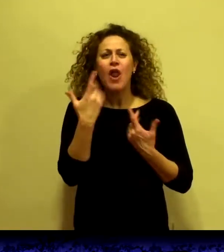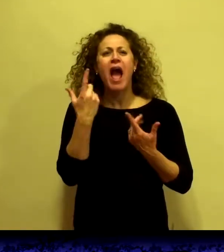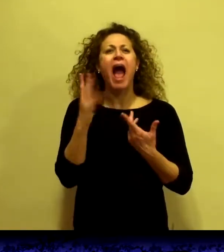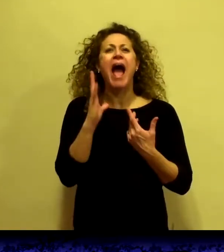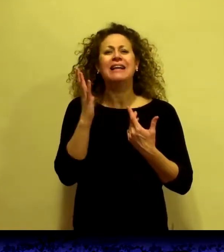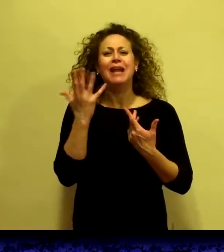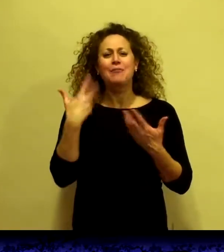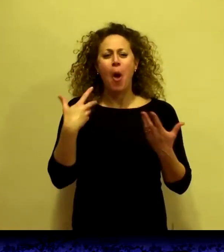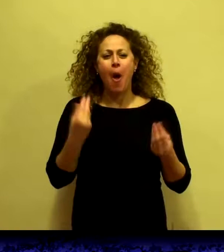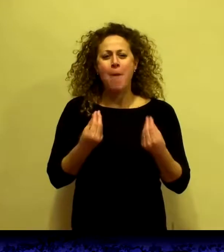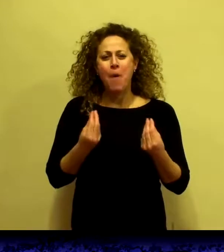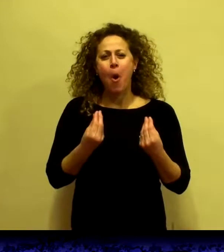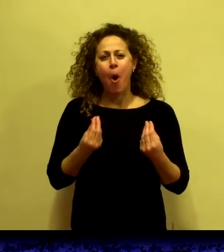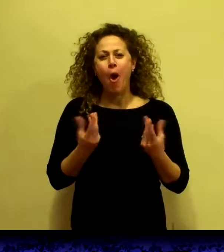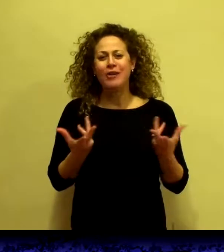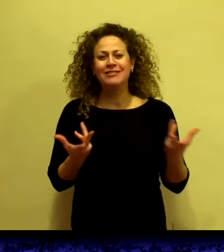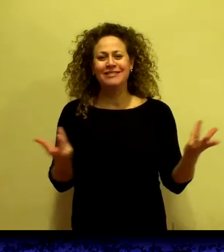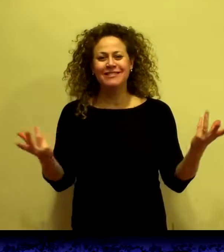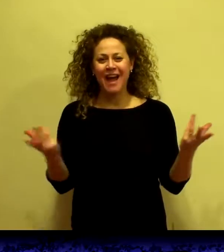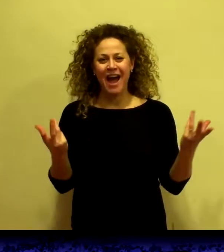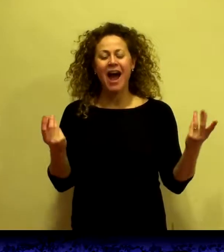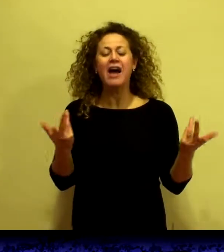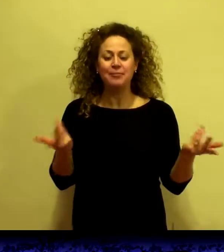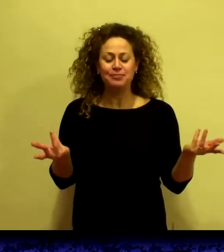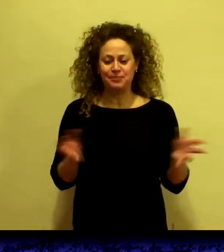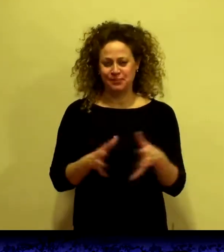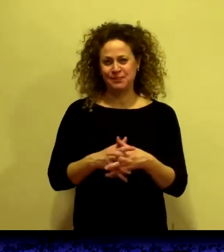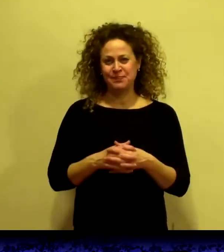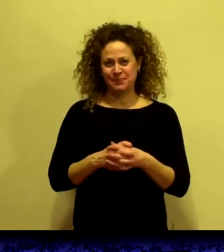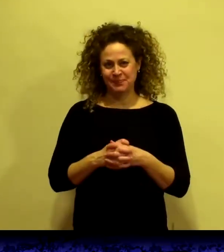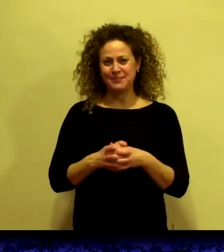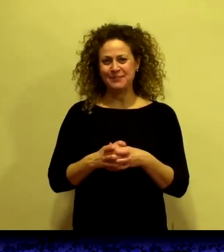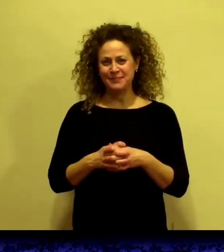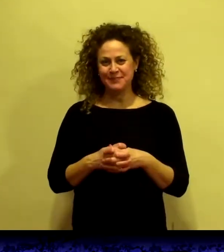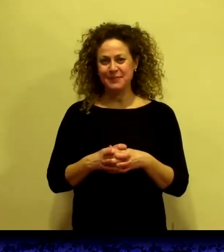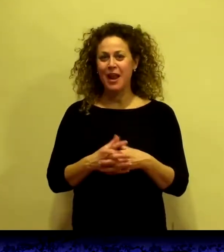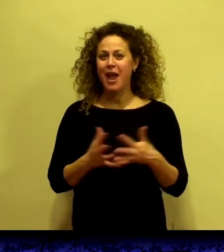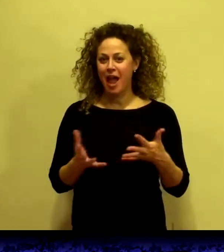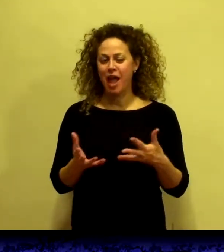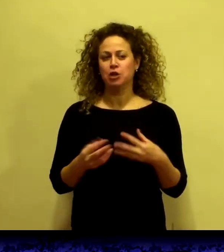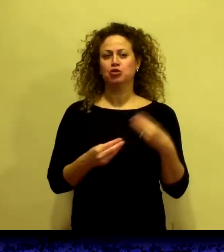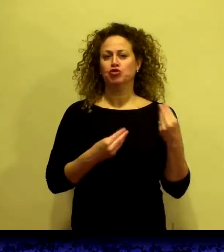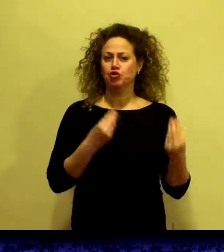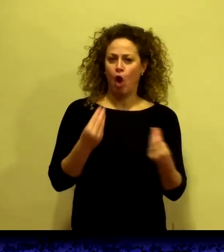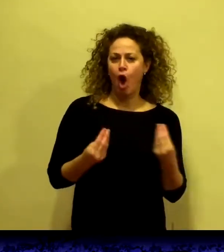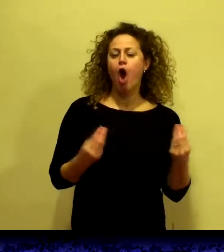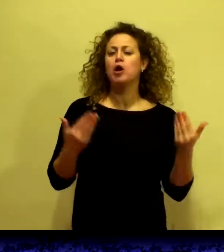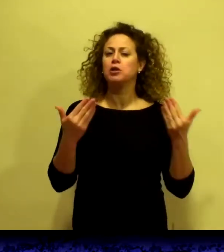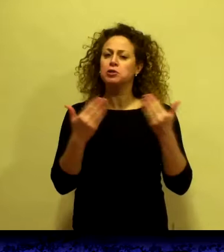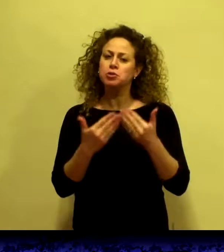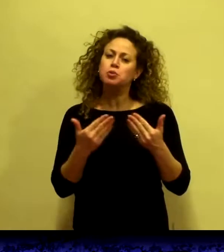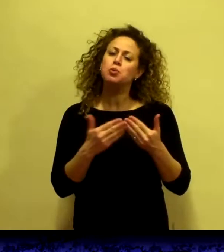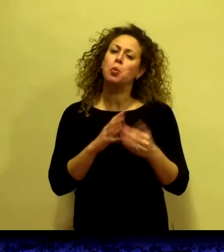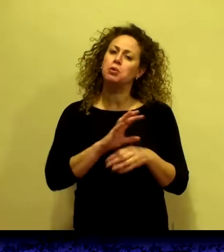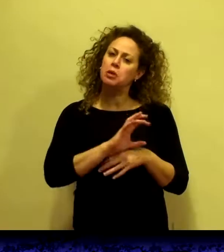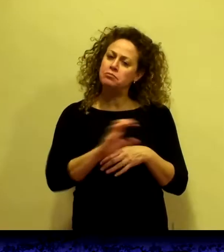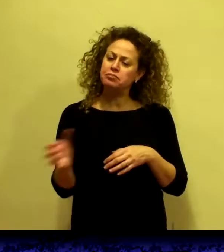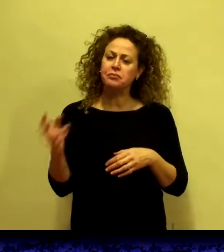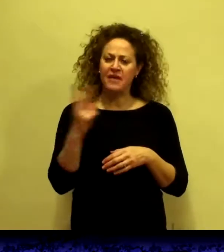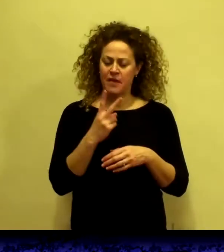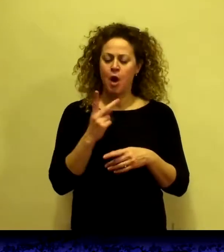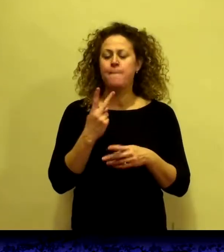Ma cosa? Ma cosa? Appunto. Allora, comunque, giochi, studio, eccetera. Ma